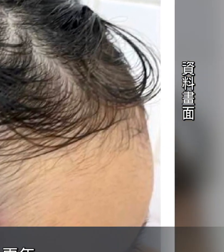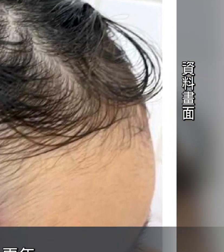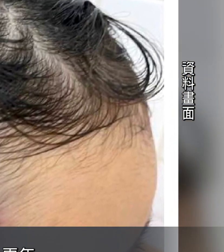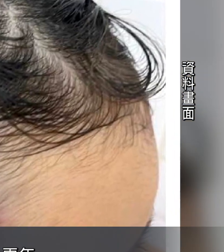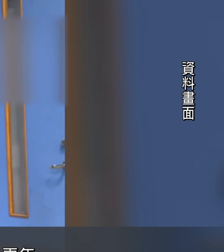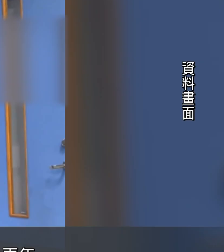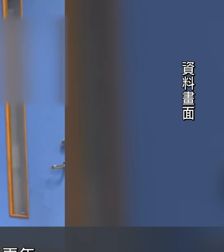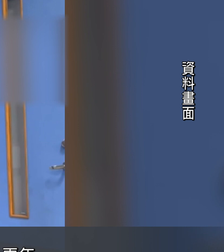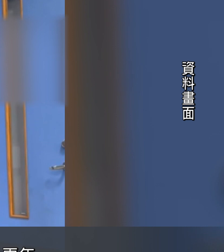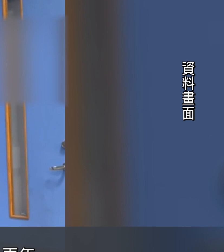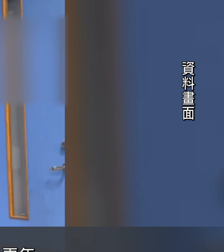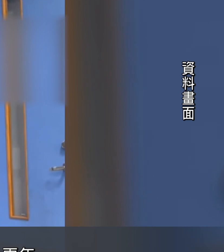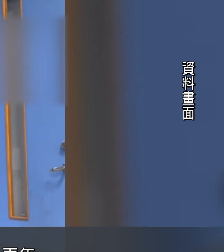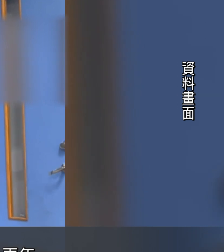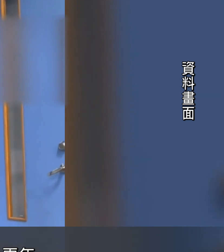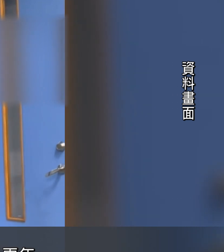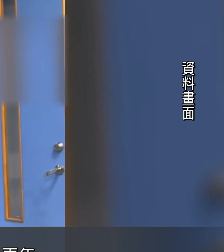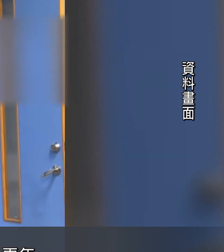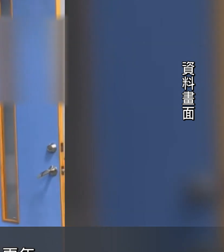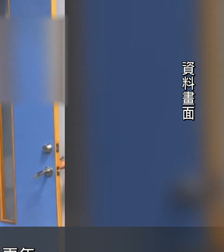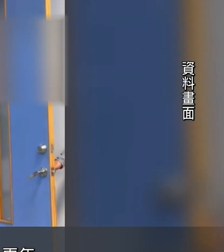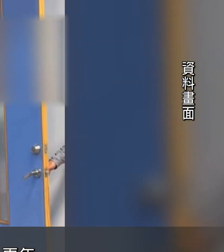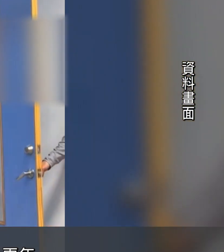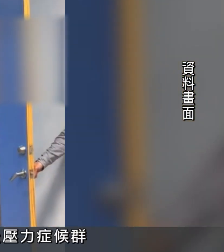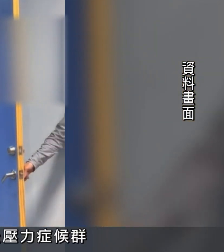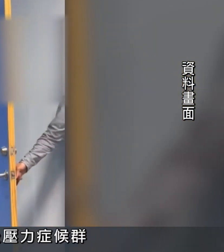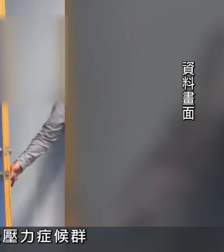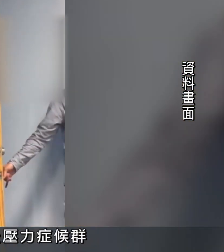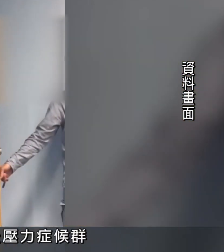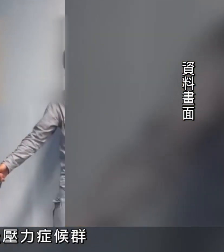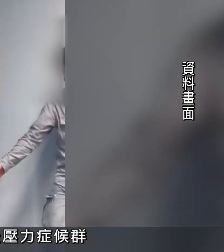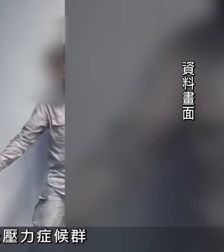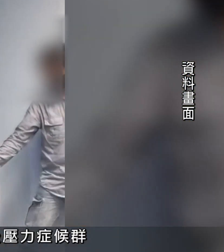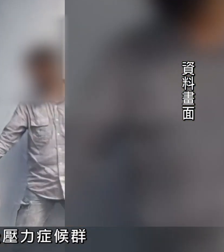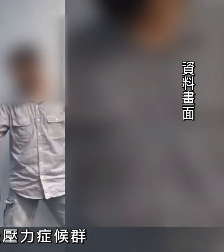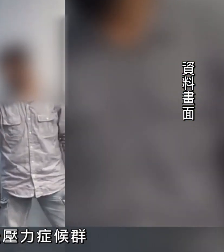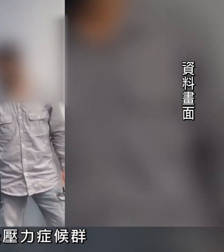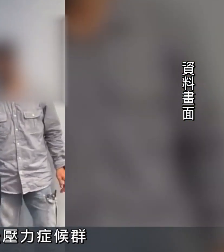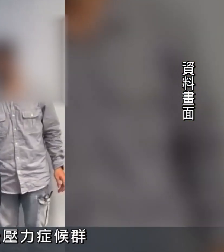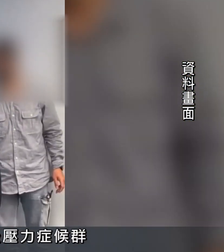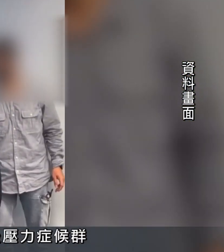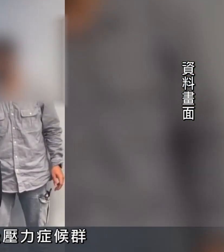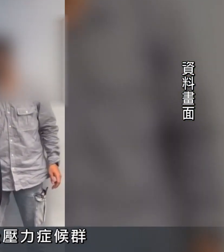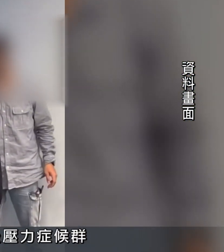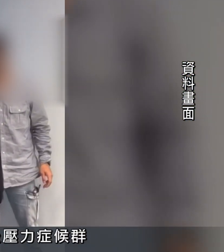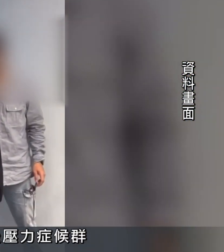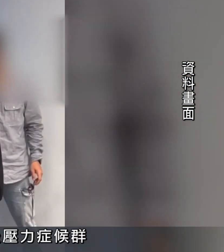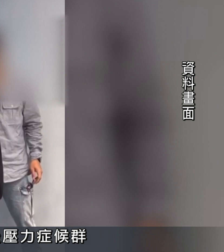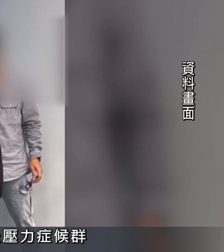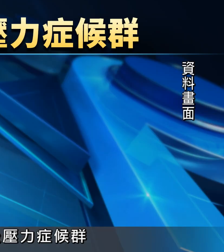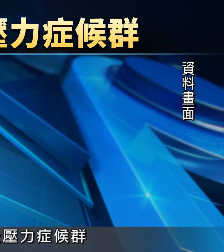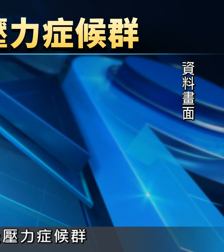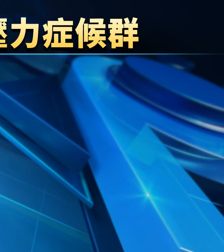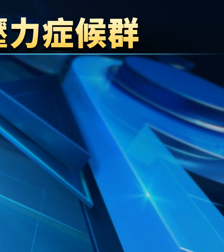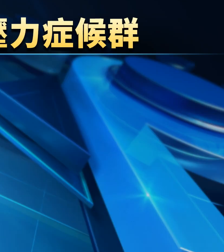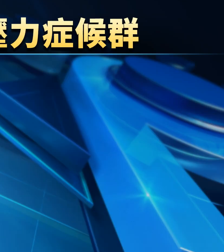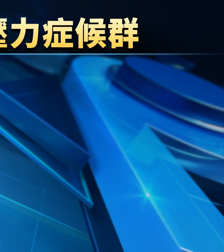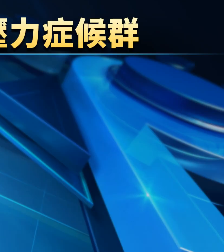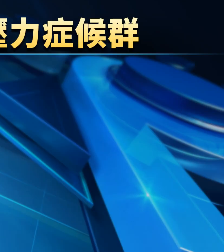示，虽然事件已过了1-2年，但孩子仍有创伤后压力症候群、情绪不稳的情况。医师建议，家